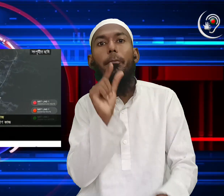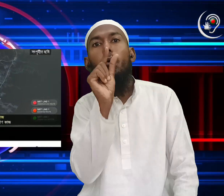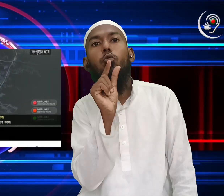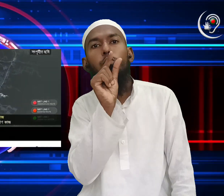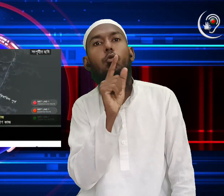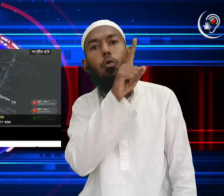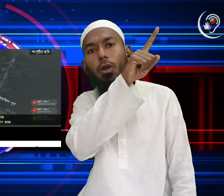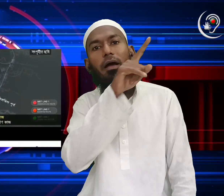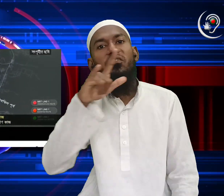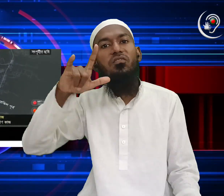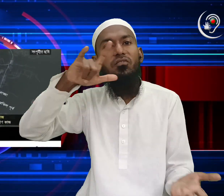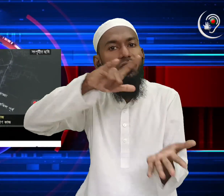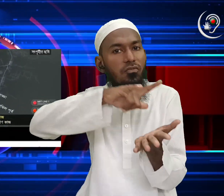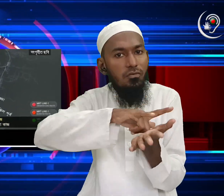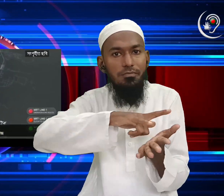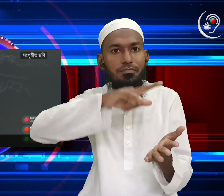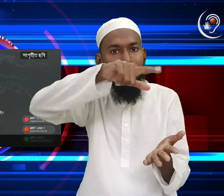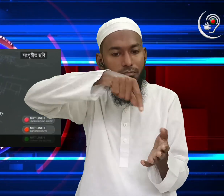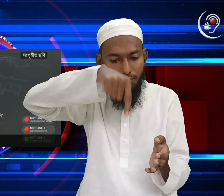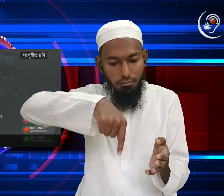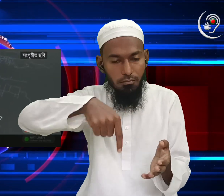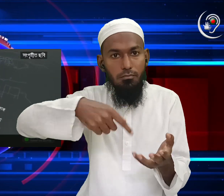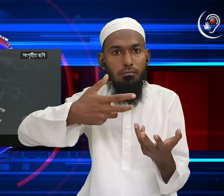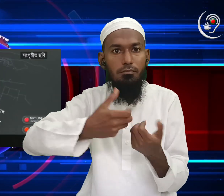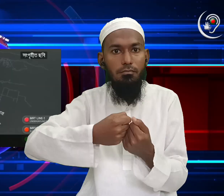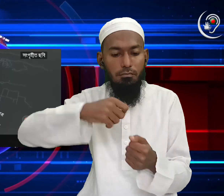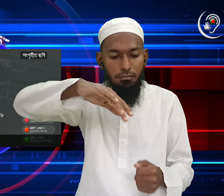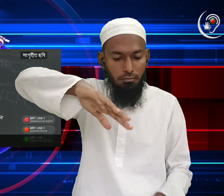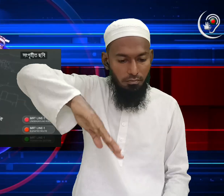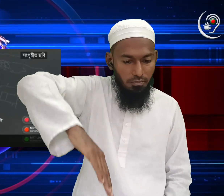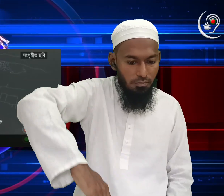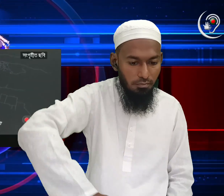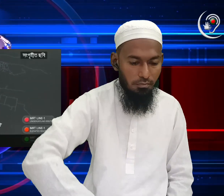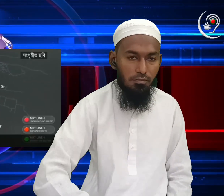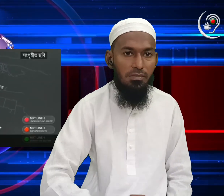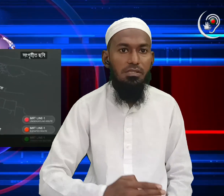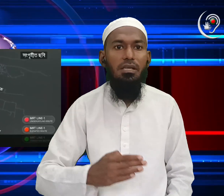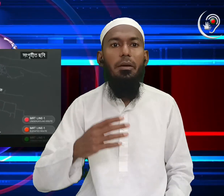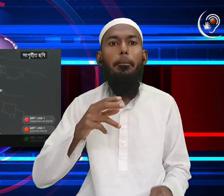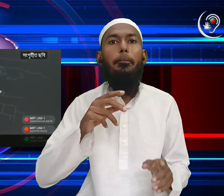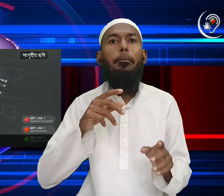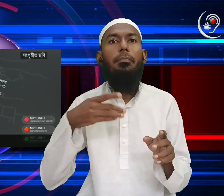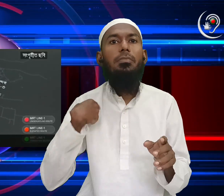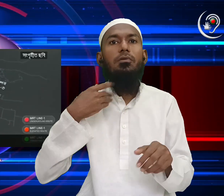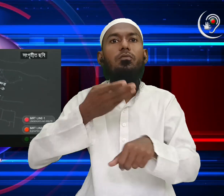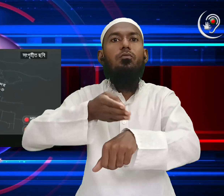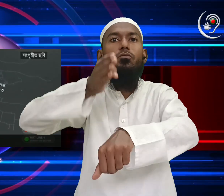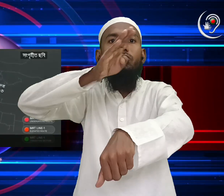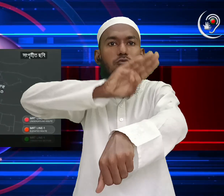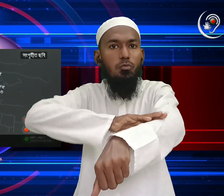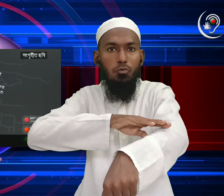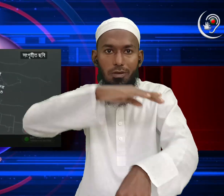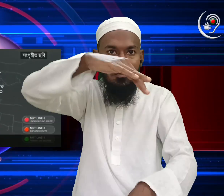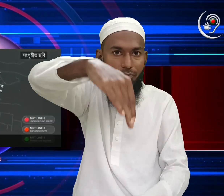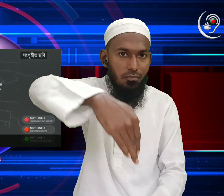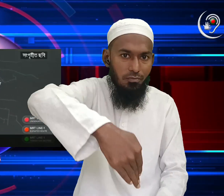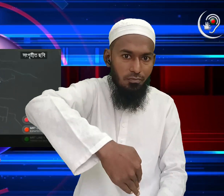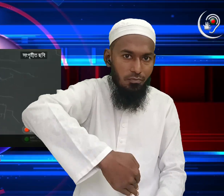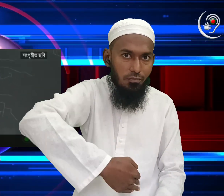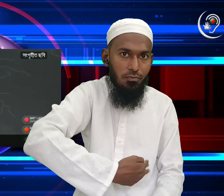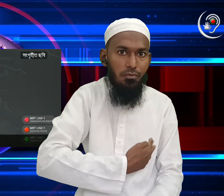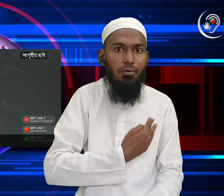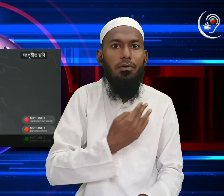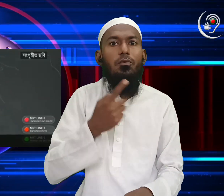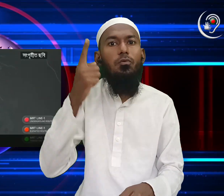আন্তর্জাতিক বিমানবন্দর, খিলক্ষেত, বাড্ডা, মালিবাগ হয়ে কমলাপুর পর্যন্ত যাবে। প্রায় ২০ কিলোমিটার অংশের পুরোটাই হবে মাটির ১০ থেকে